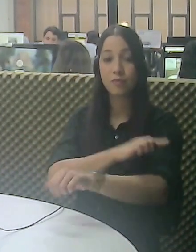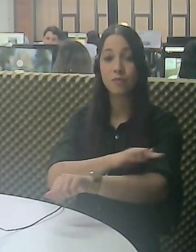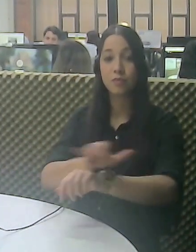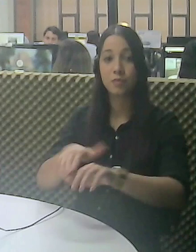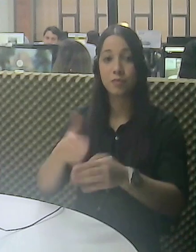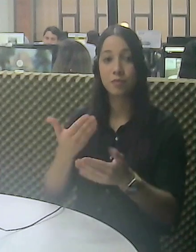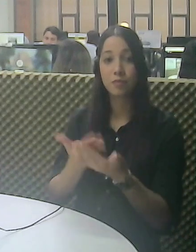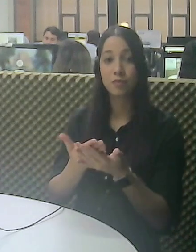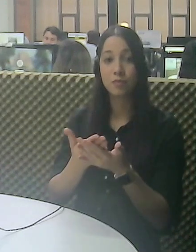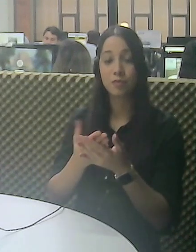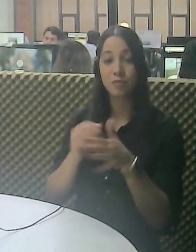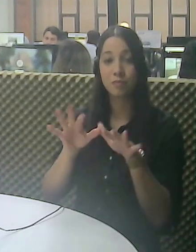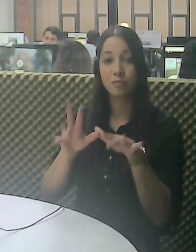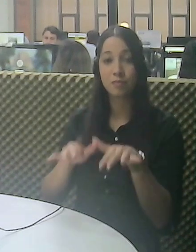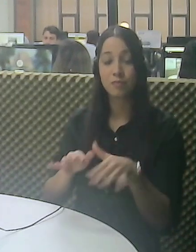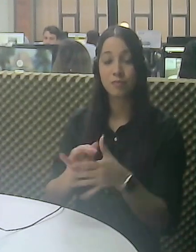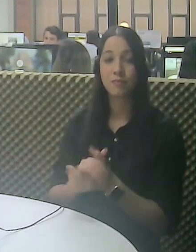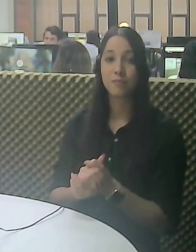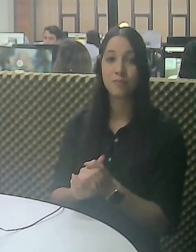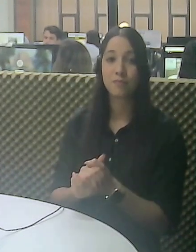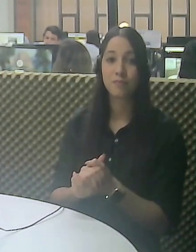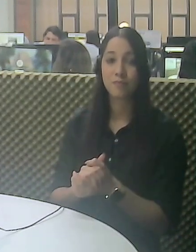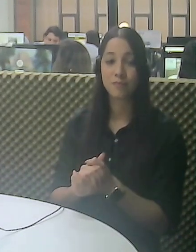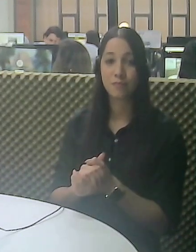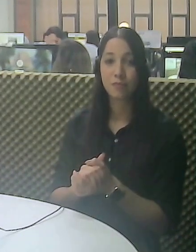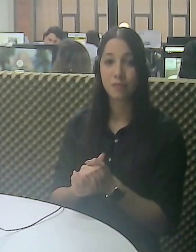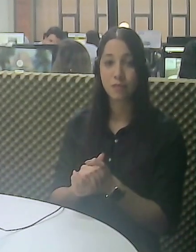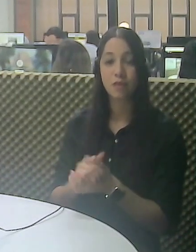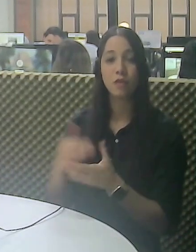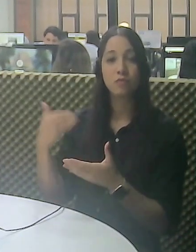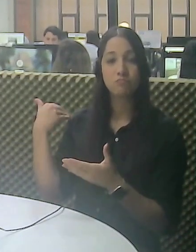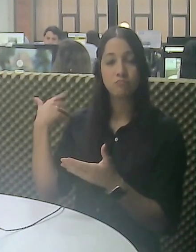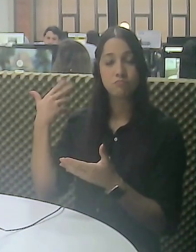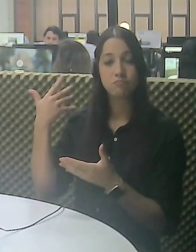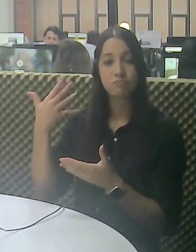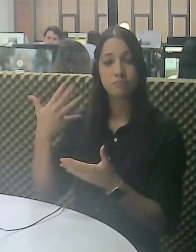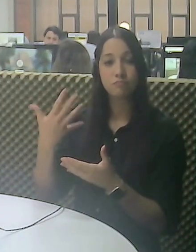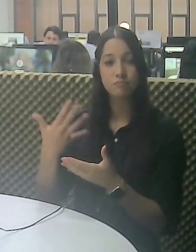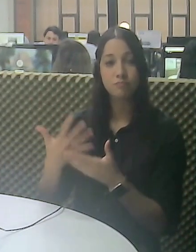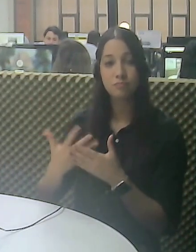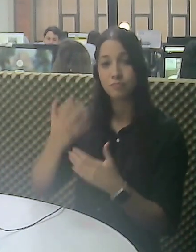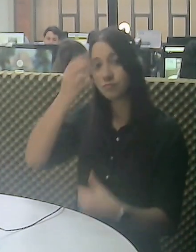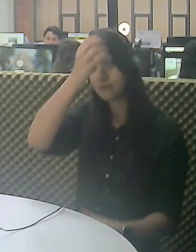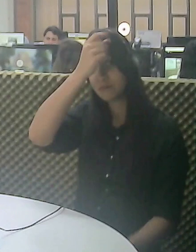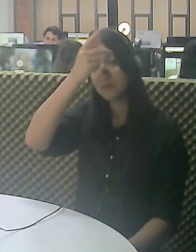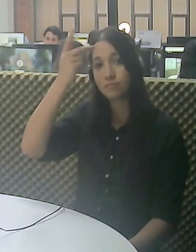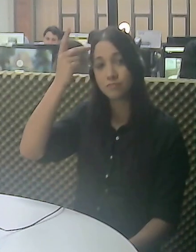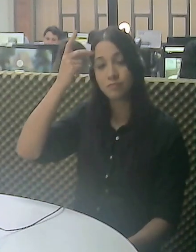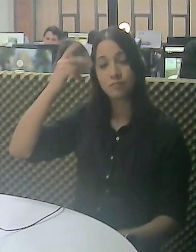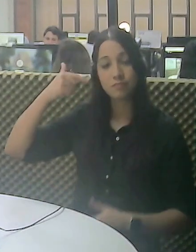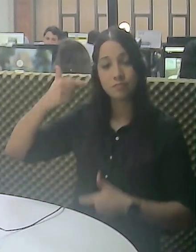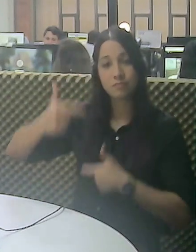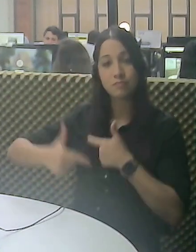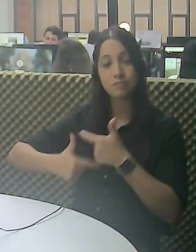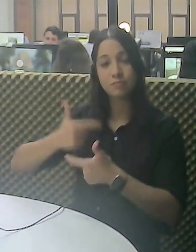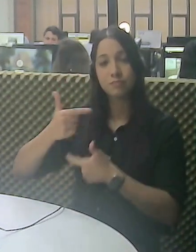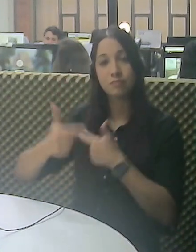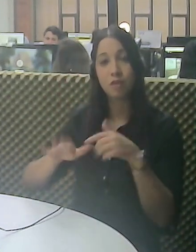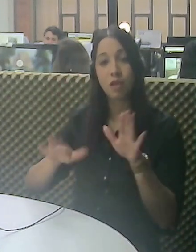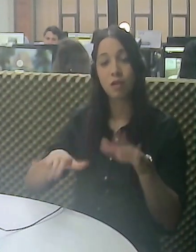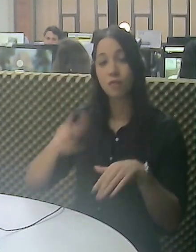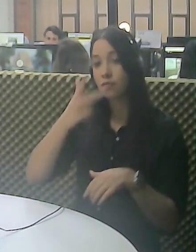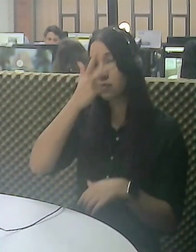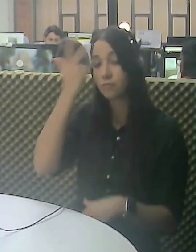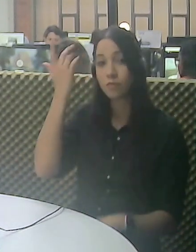educação e a informática. Como nós temos feito na prefeitura nesses últimos anos, e às vezes é de pouco conhecimento